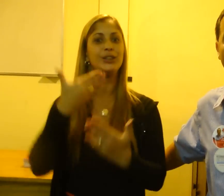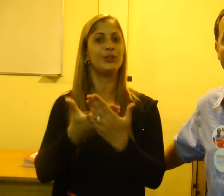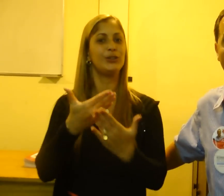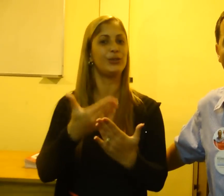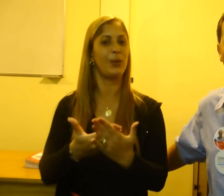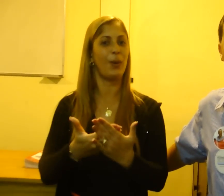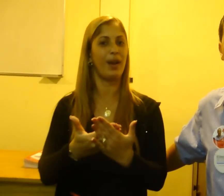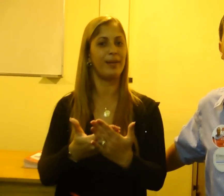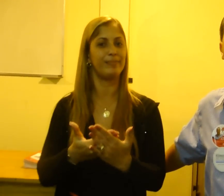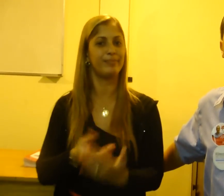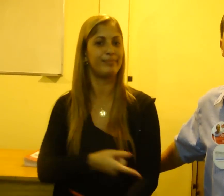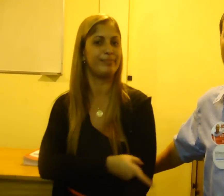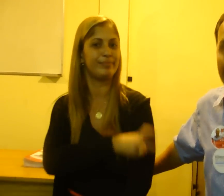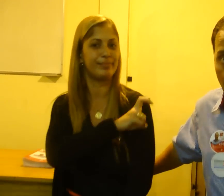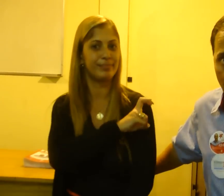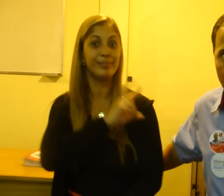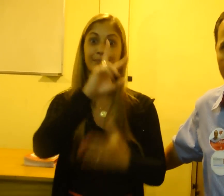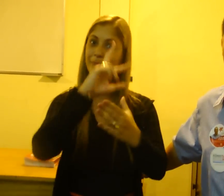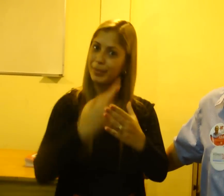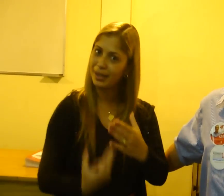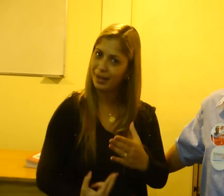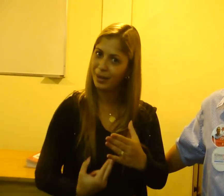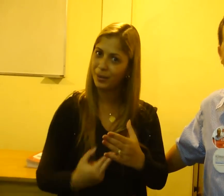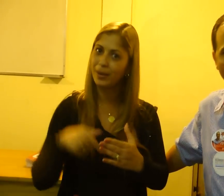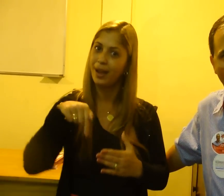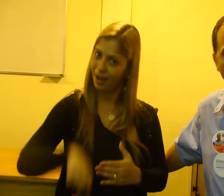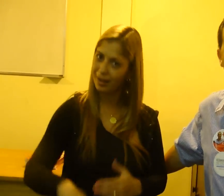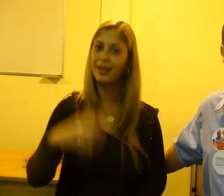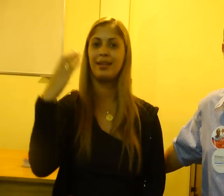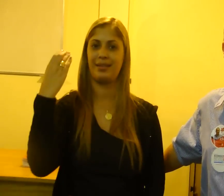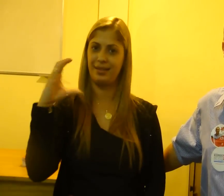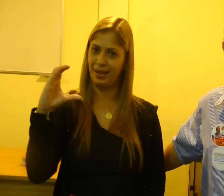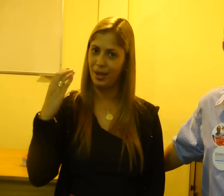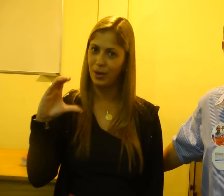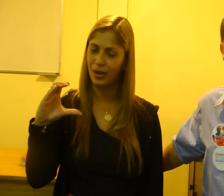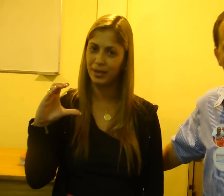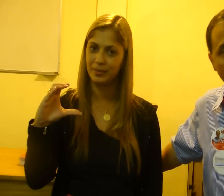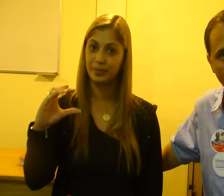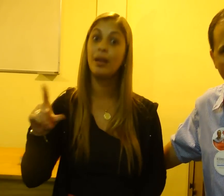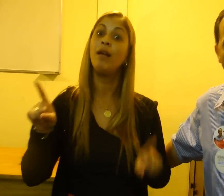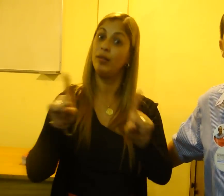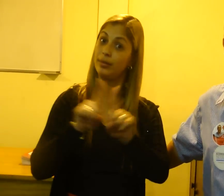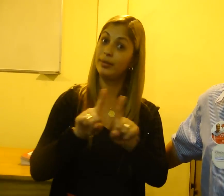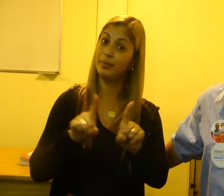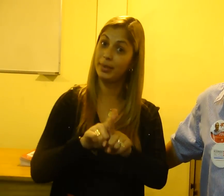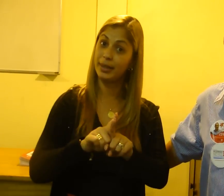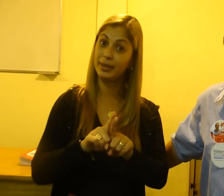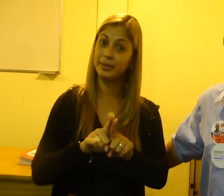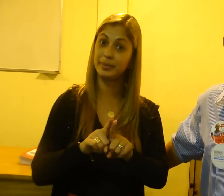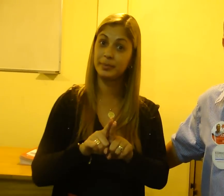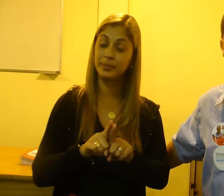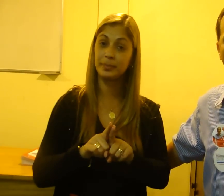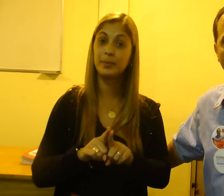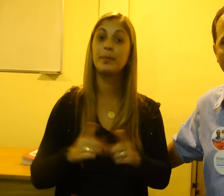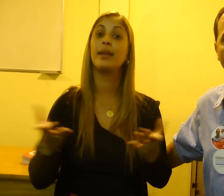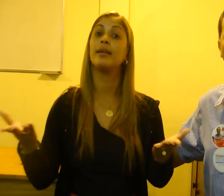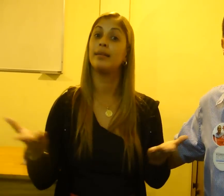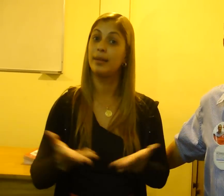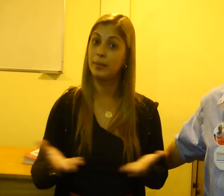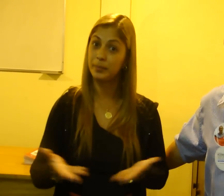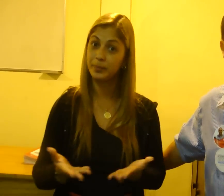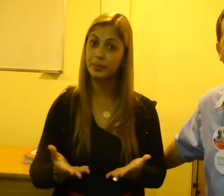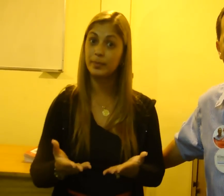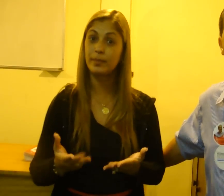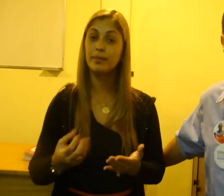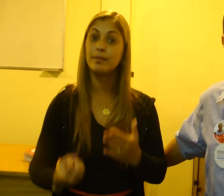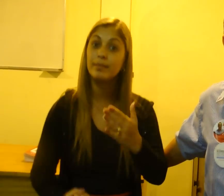ensino fundamental bilíngue em Niterói e também a perspectiva